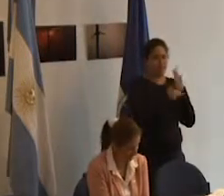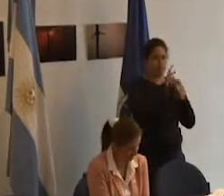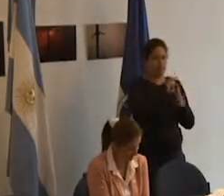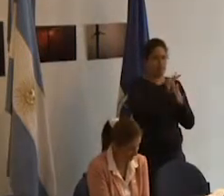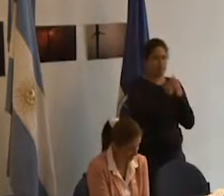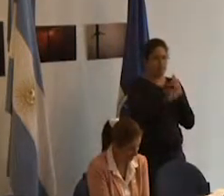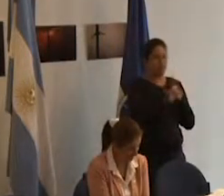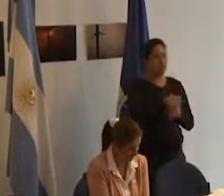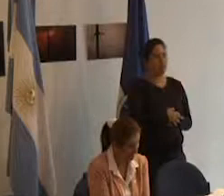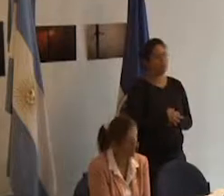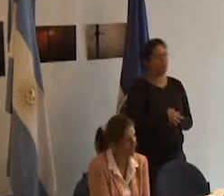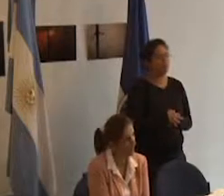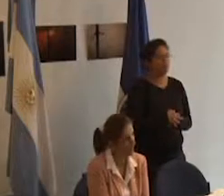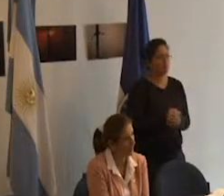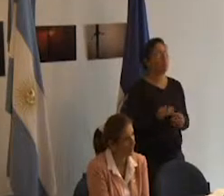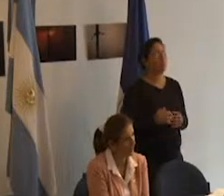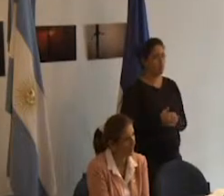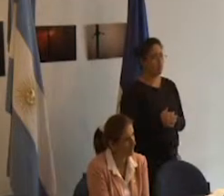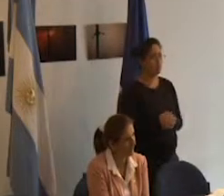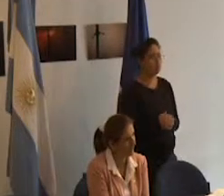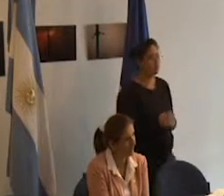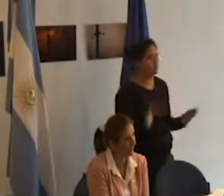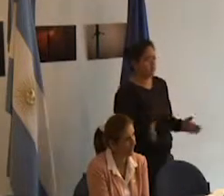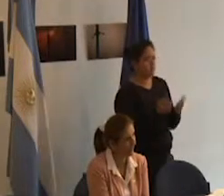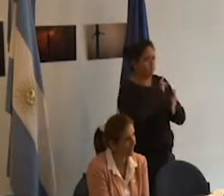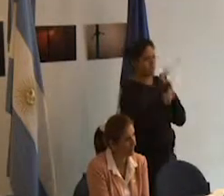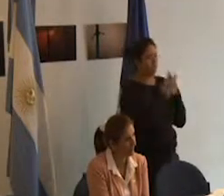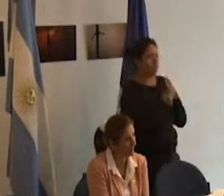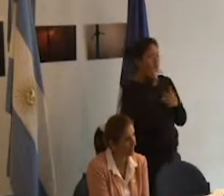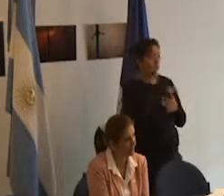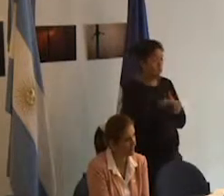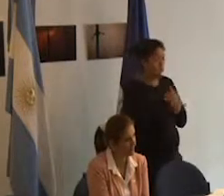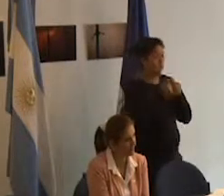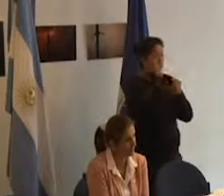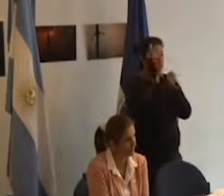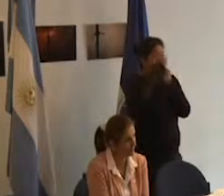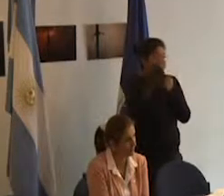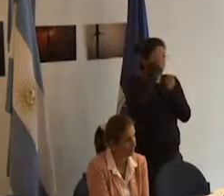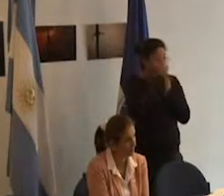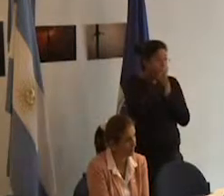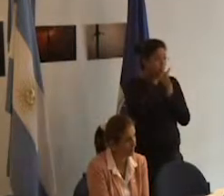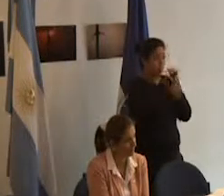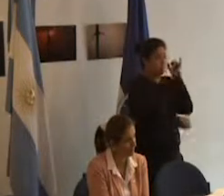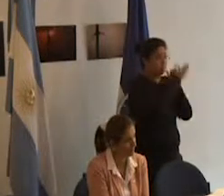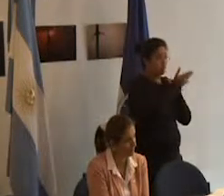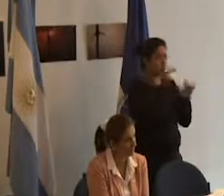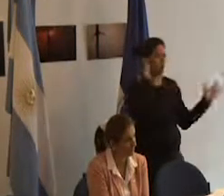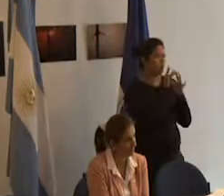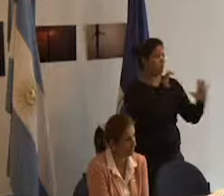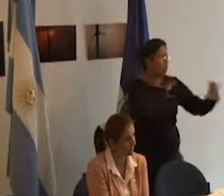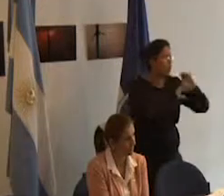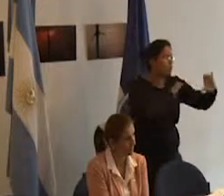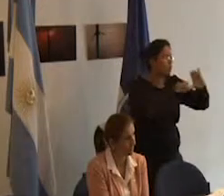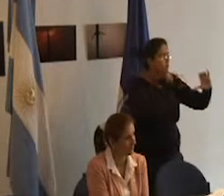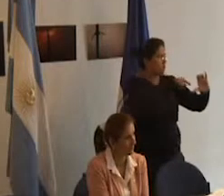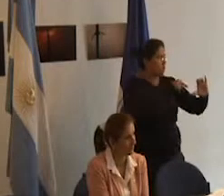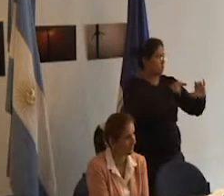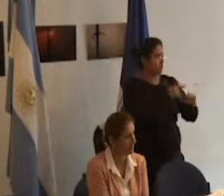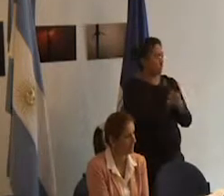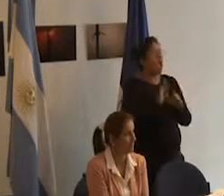si yo no logro mirarlo, si yo no logro interactuar con él, el principio pedagógico es un principio de comunicación fundamentalmente. O sea, que más allá